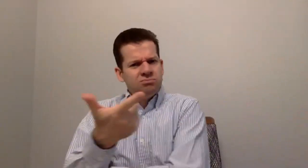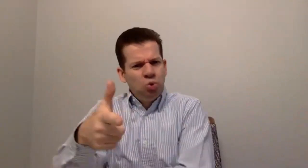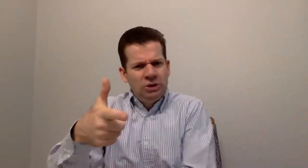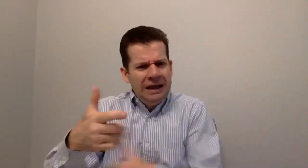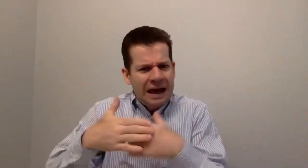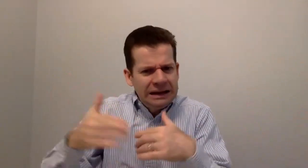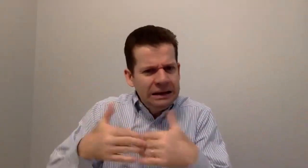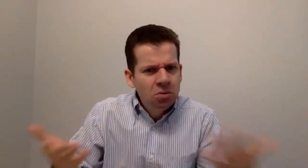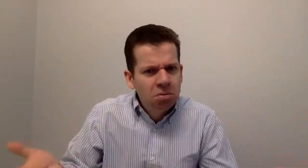Não tem carinho?